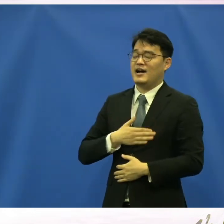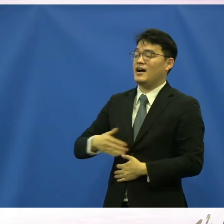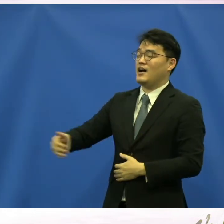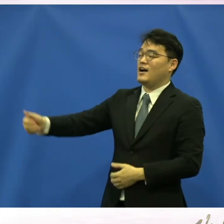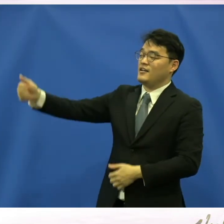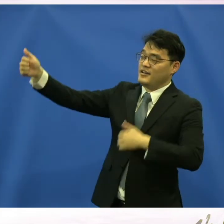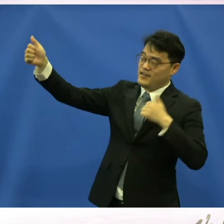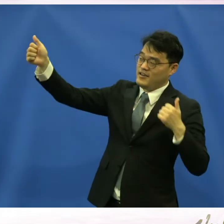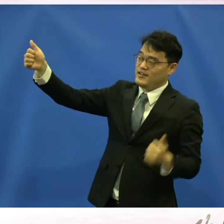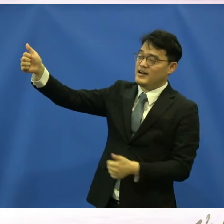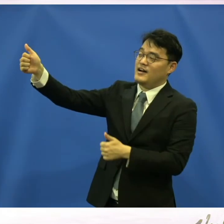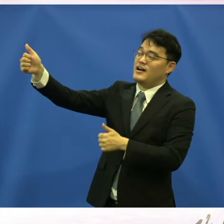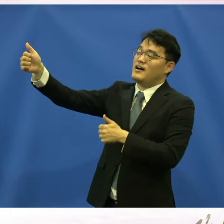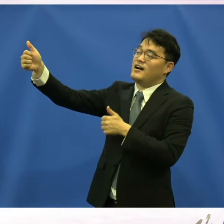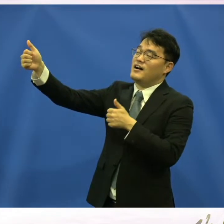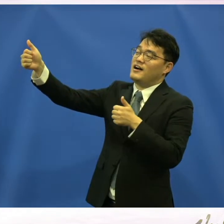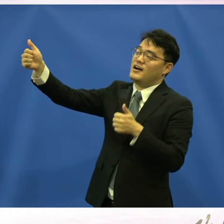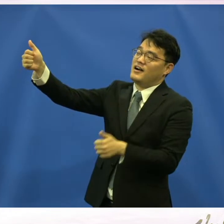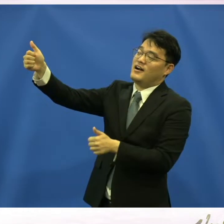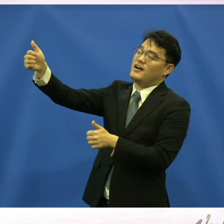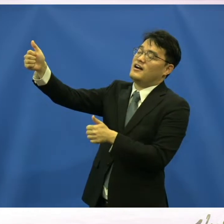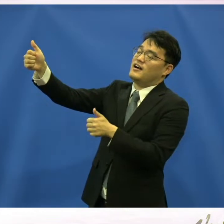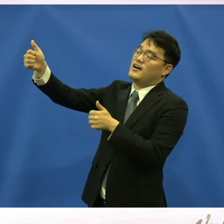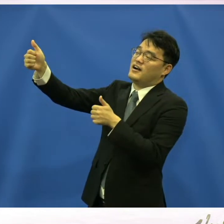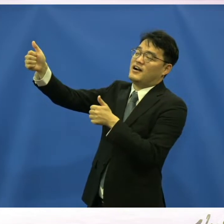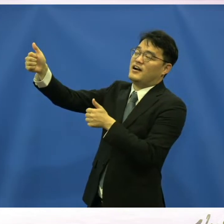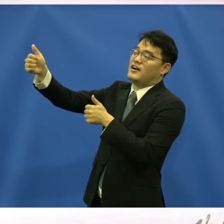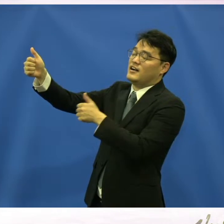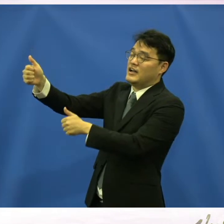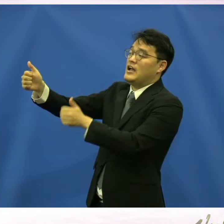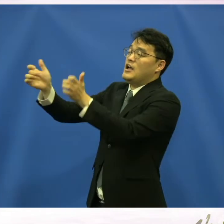나는 가리라